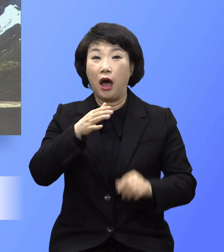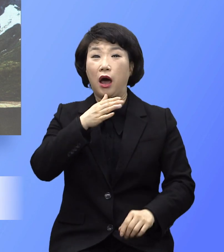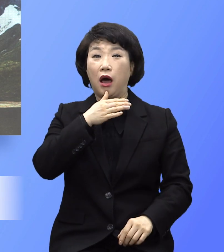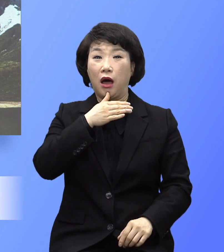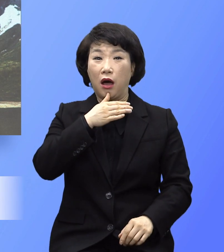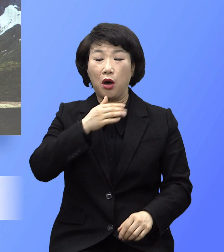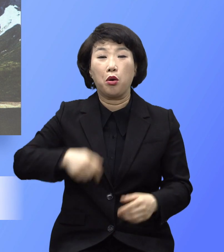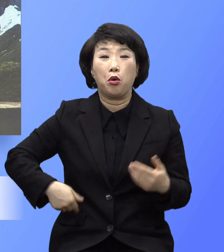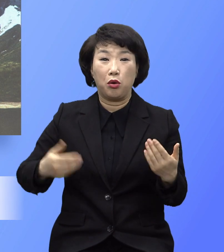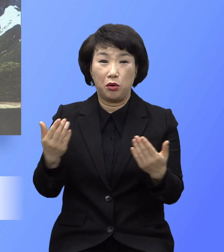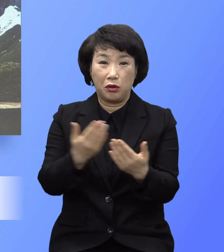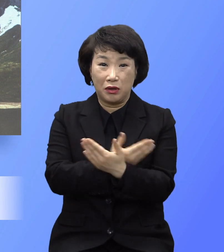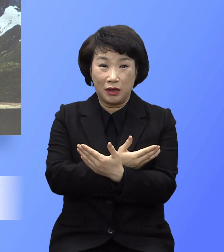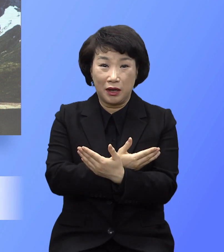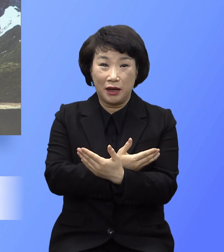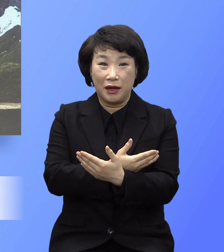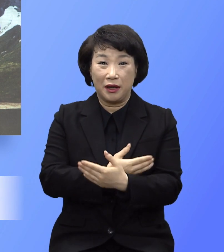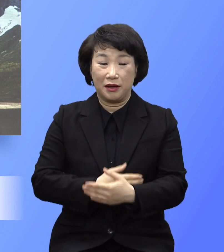깨달으니까 회개하게 되는